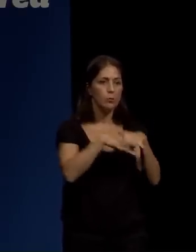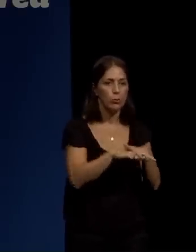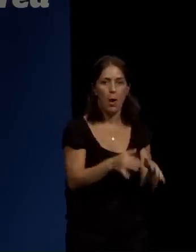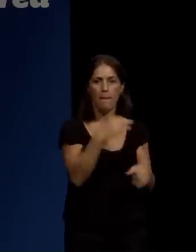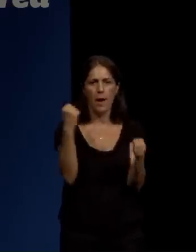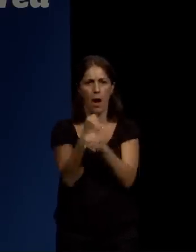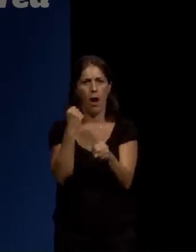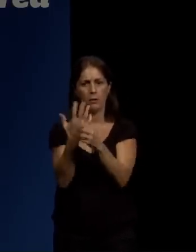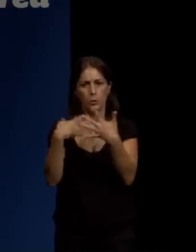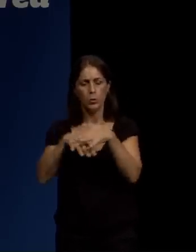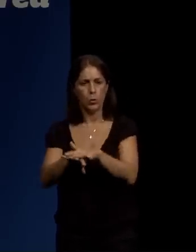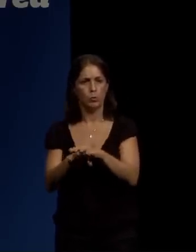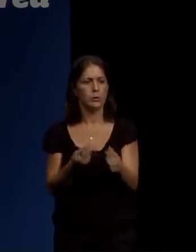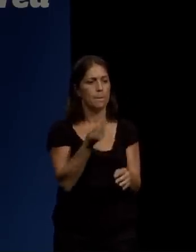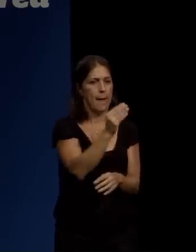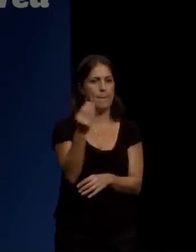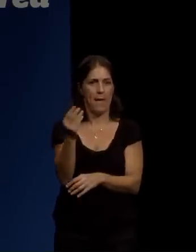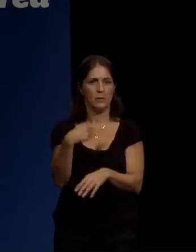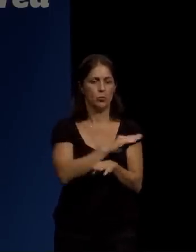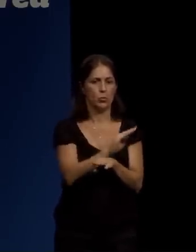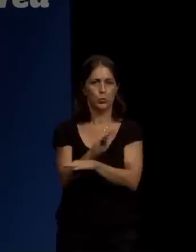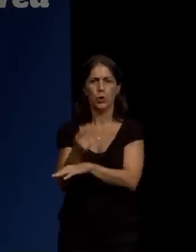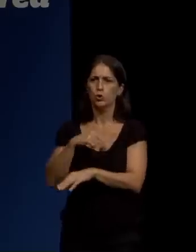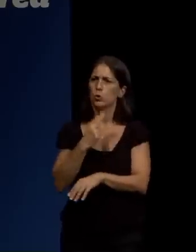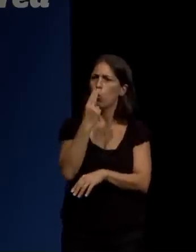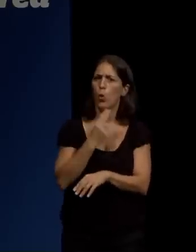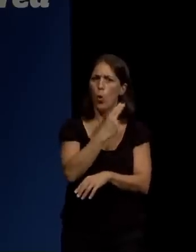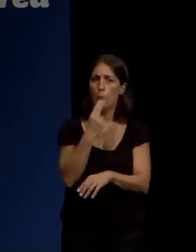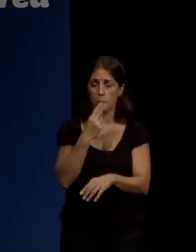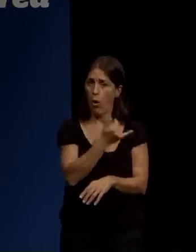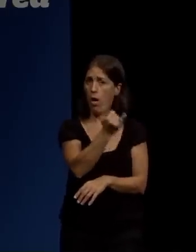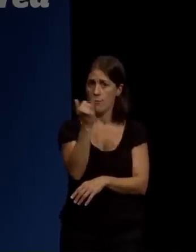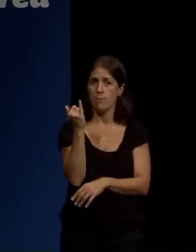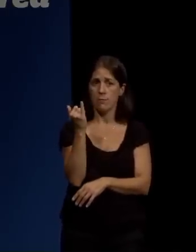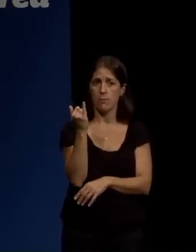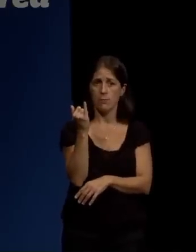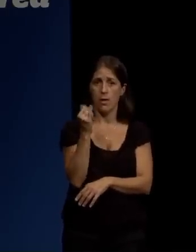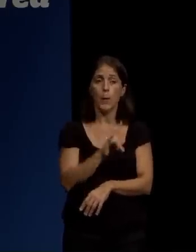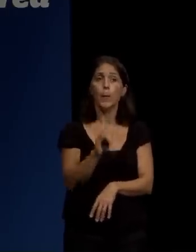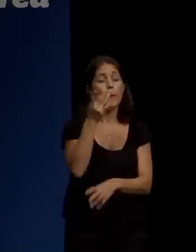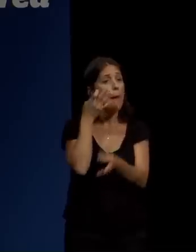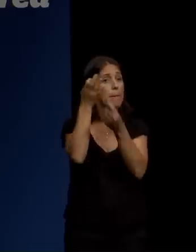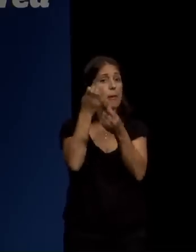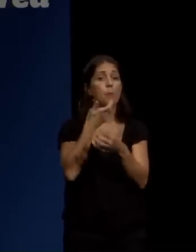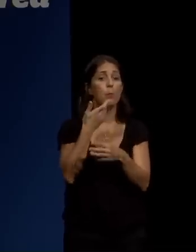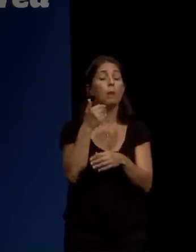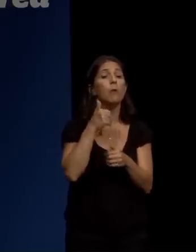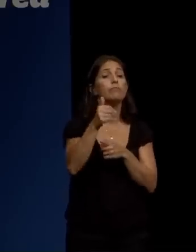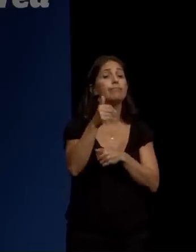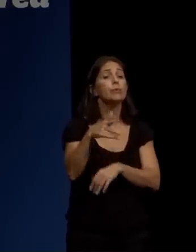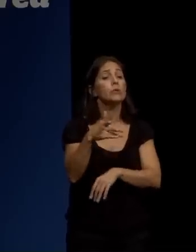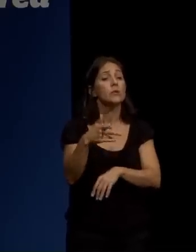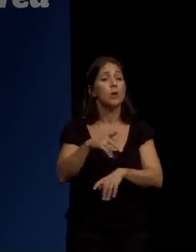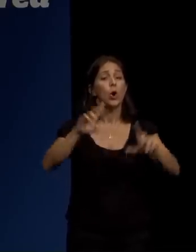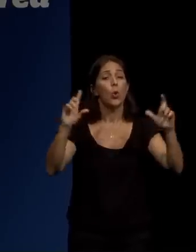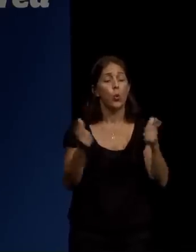laboral. Por iso tamén, como temos un compromiso decidido ca xustiza social, a nosa primeira medida cando cheguemos e nos sentemos no Consello